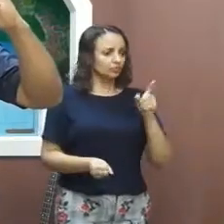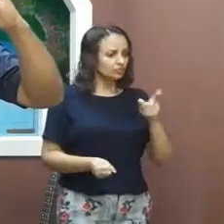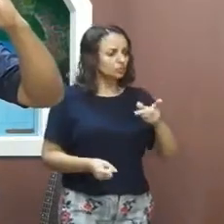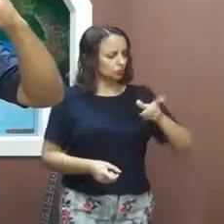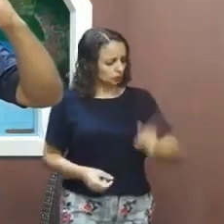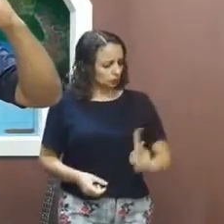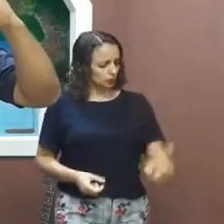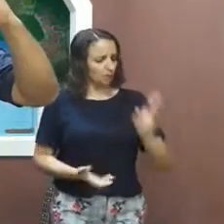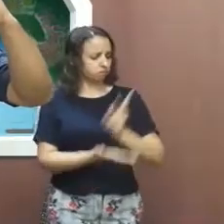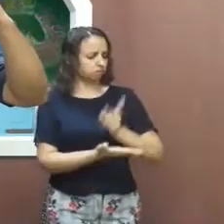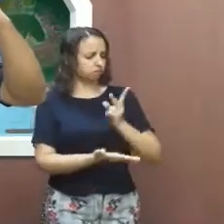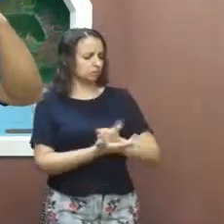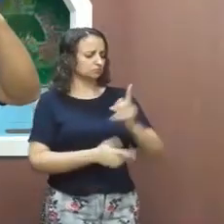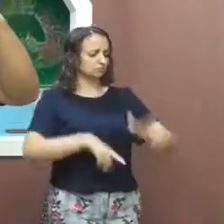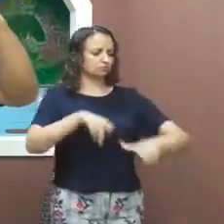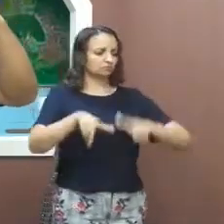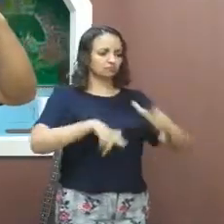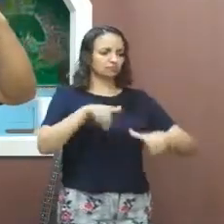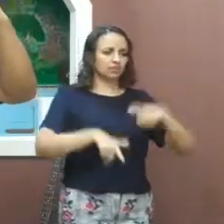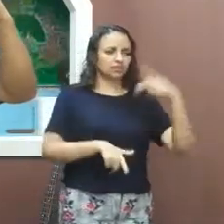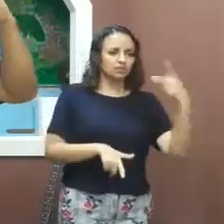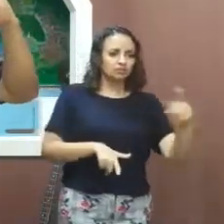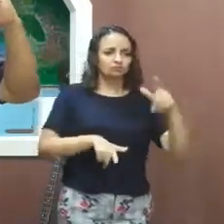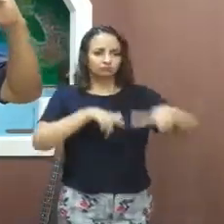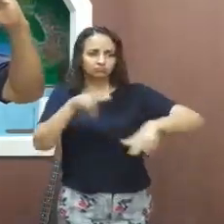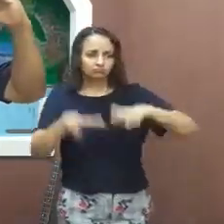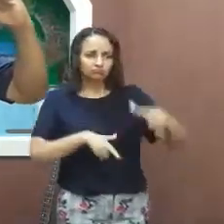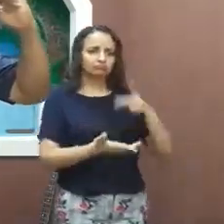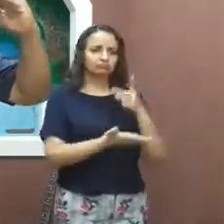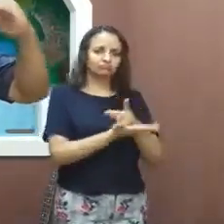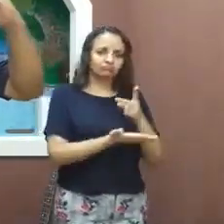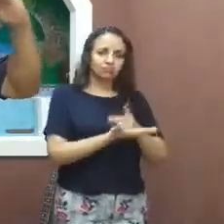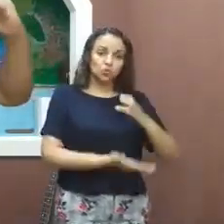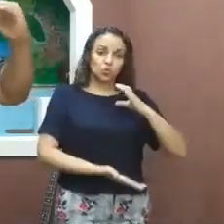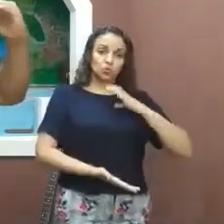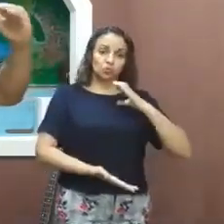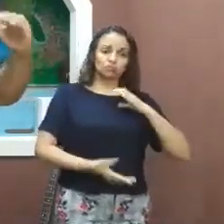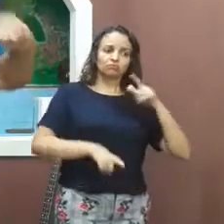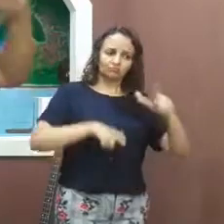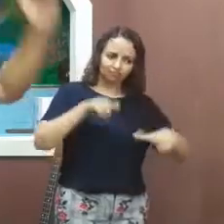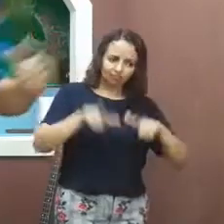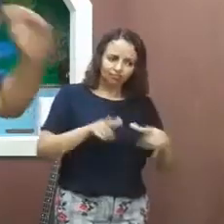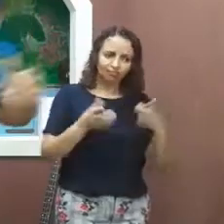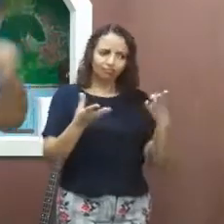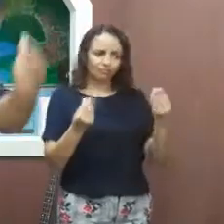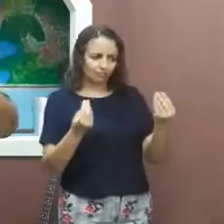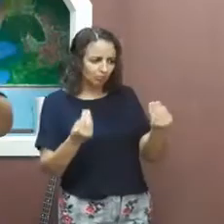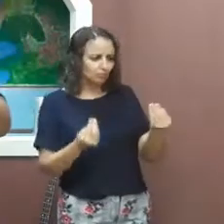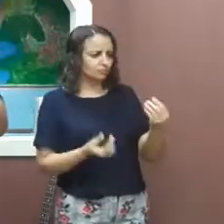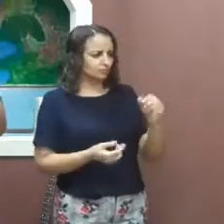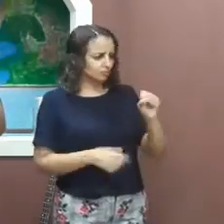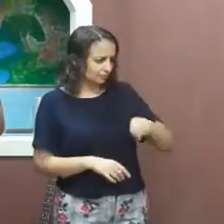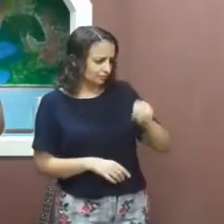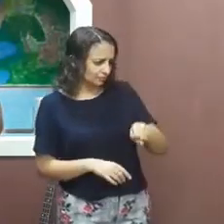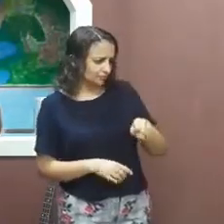trabalhador. Tá? E eu não estou falando do trabalhador que o rico não trabalha. O rico trabalha muito, mas um trabalhador assim, operário